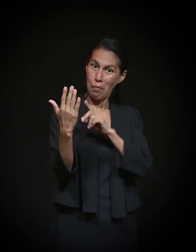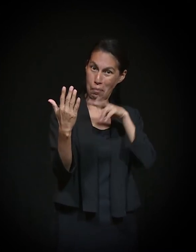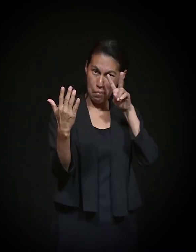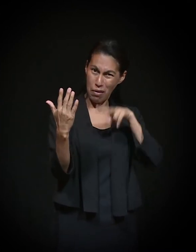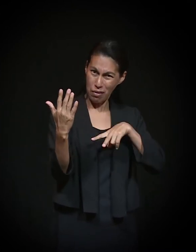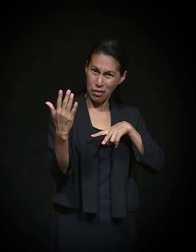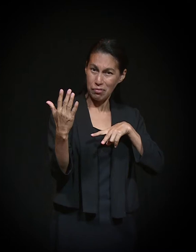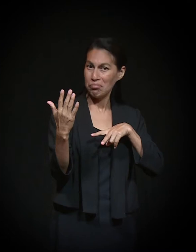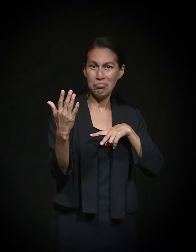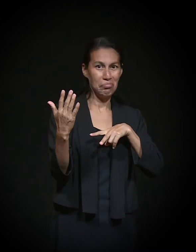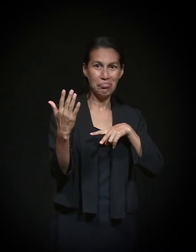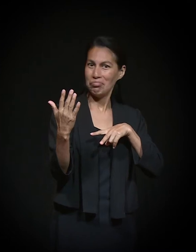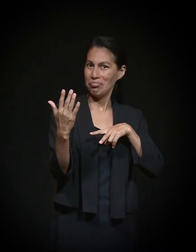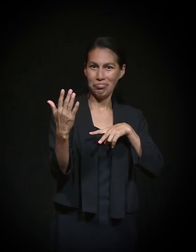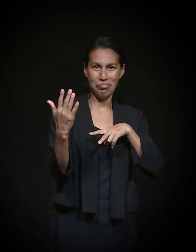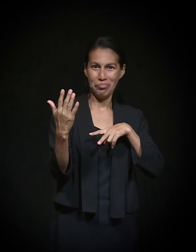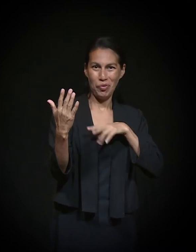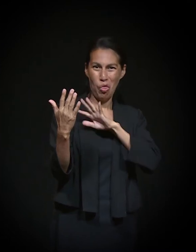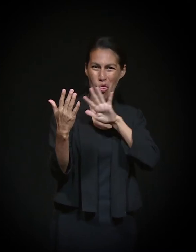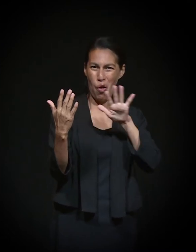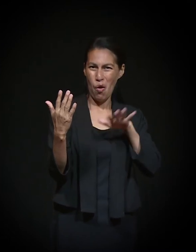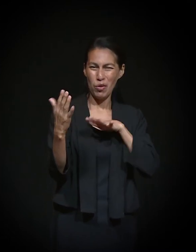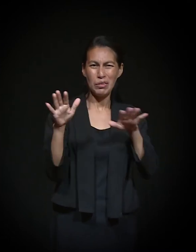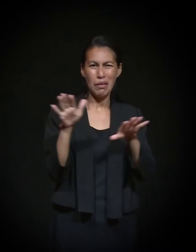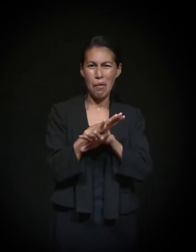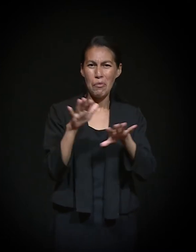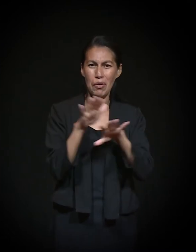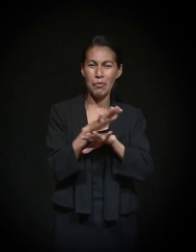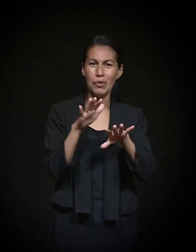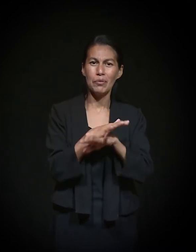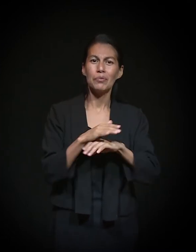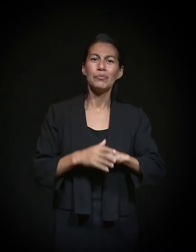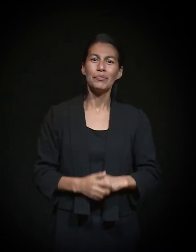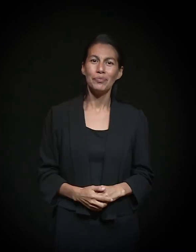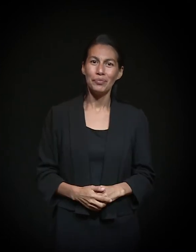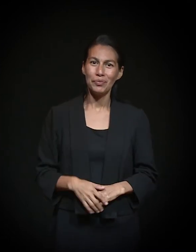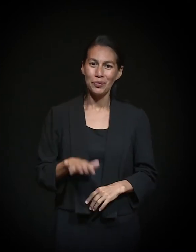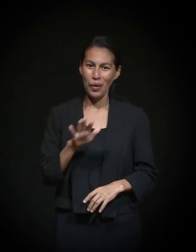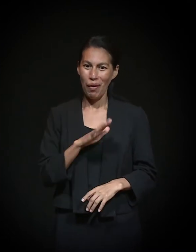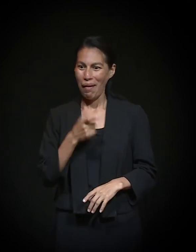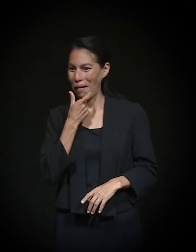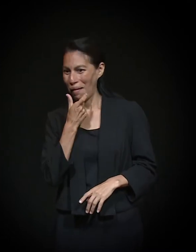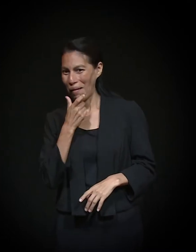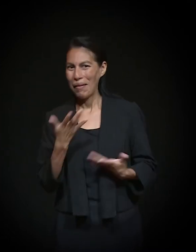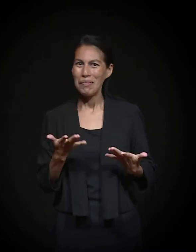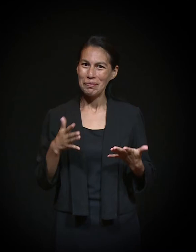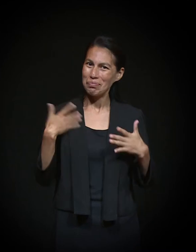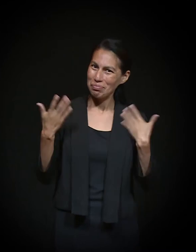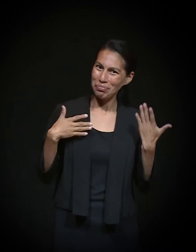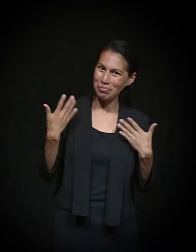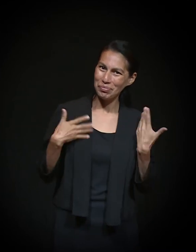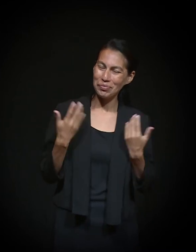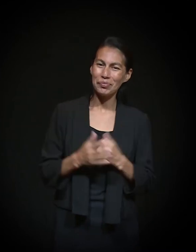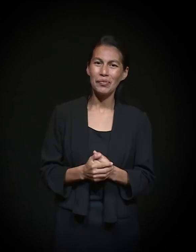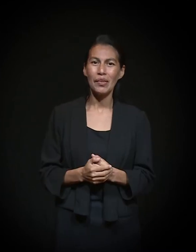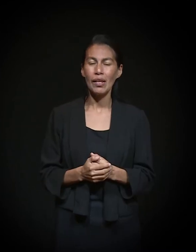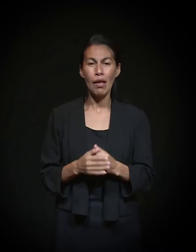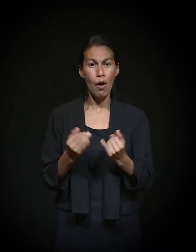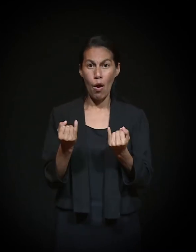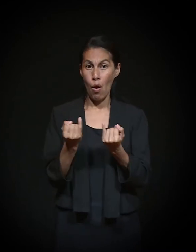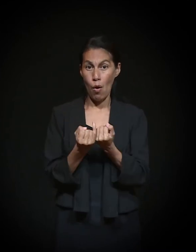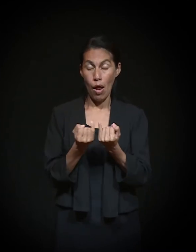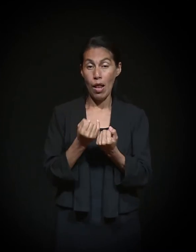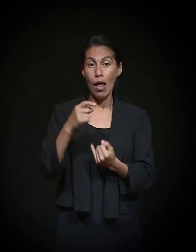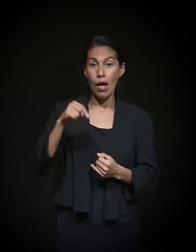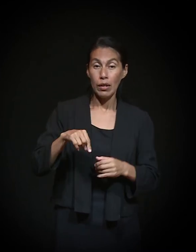Ninguno de ellos revelaba realmente la realidad de esas personas. Aunque divertido, es una